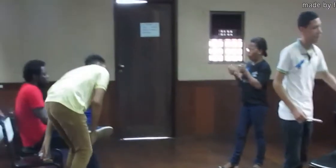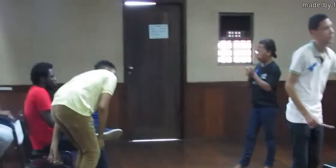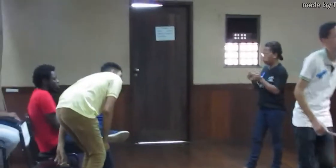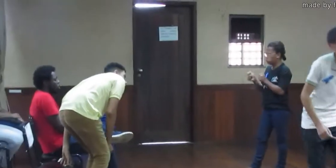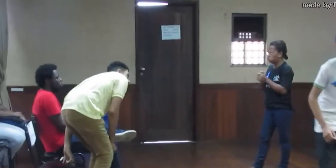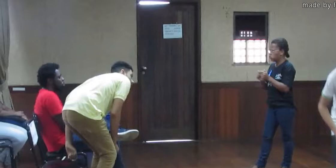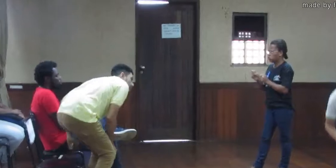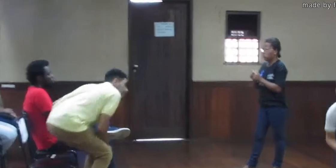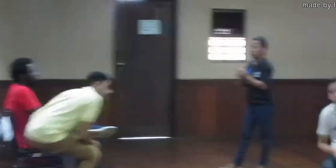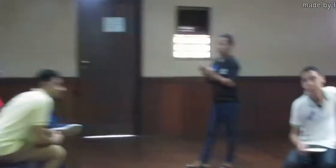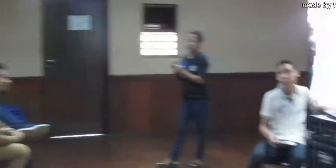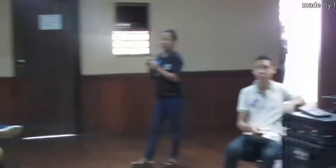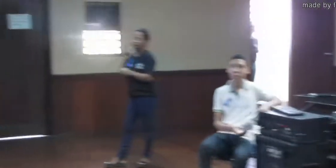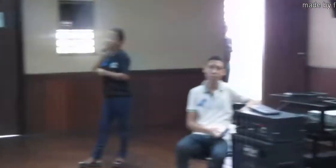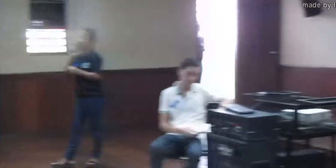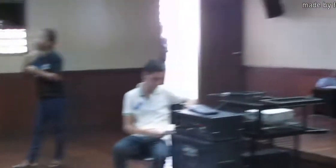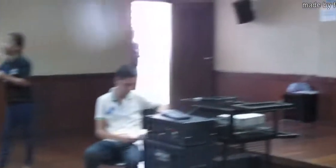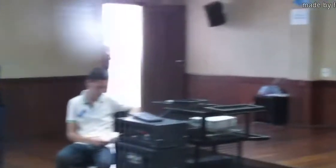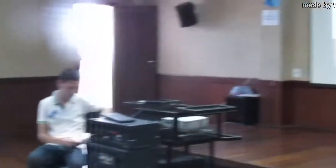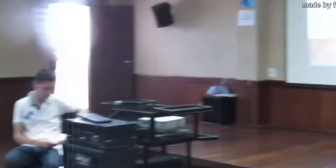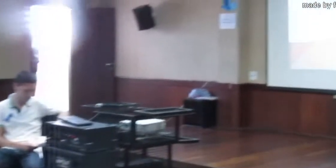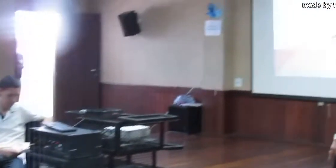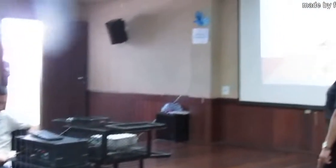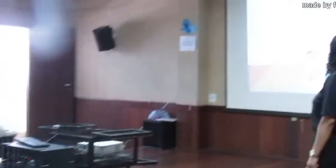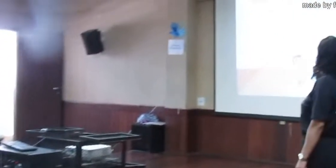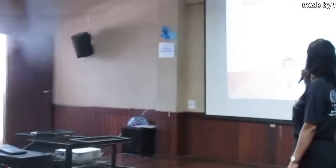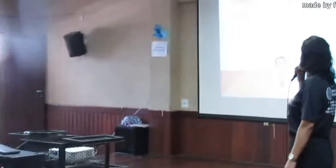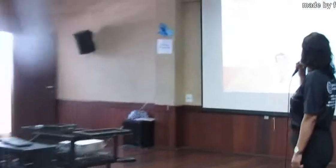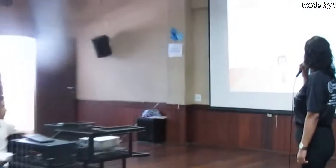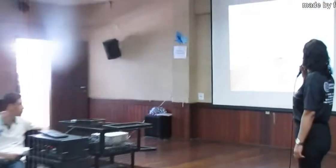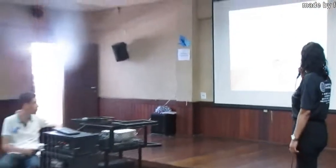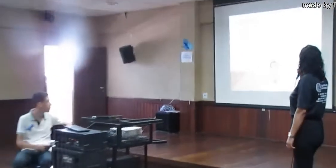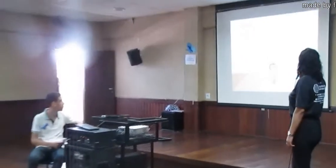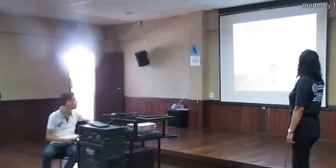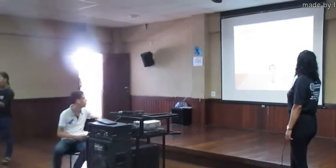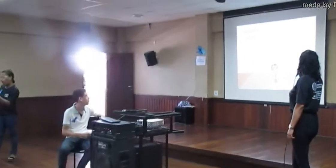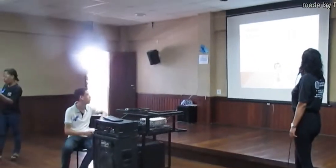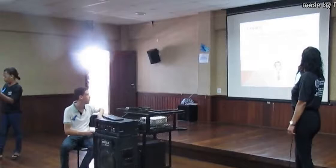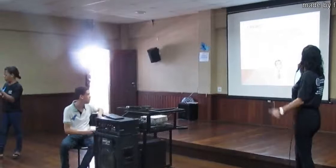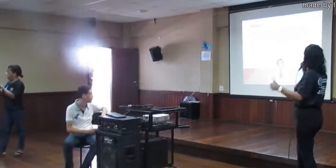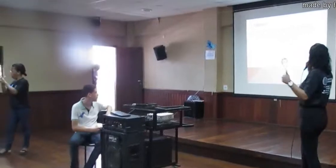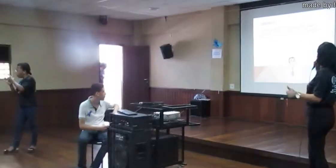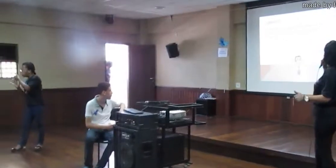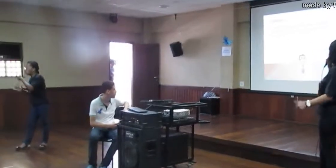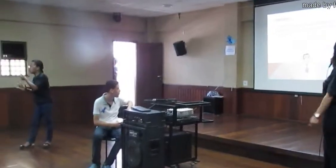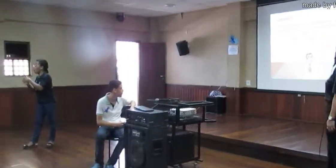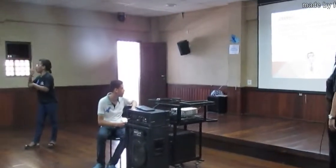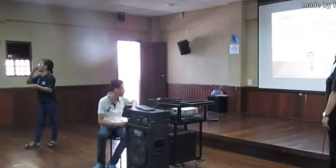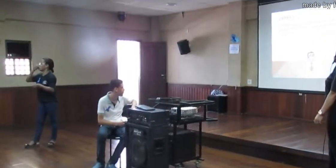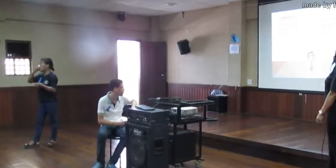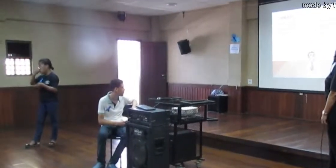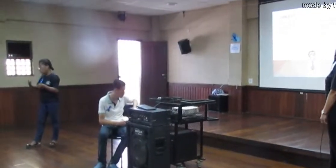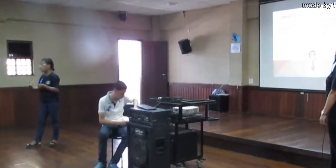ele consegue incentivar o reconhecimento da relação entre as palavras, imagens e sinal. É um aplicativo